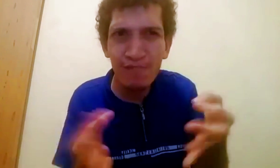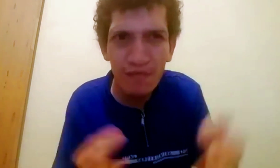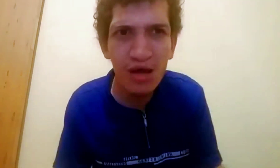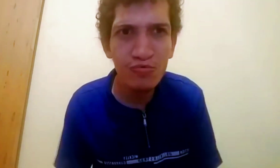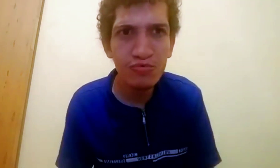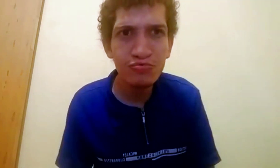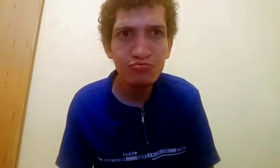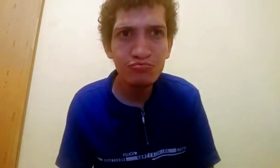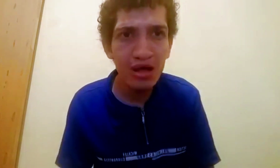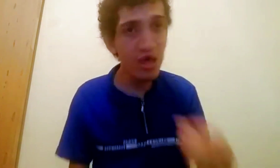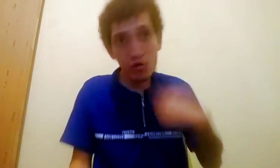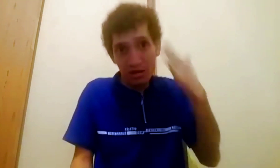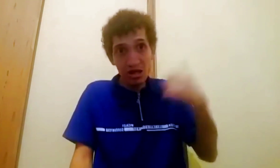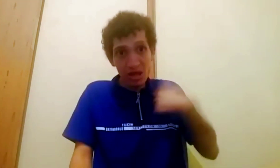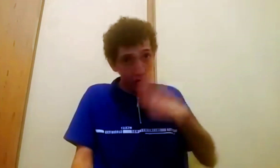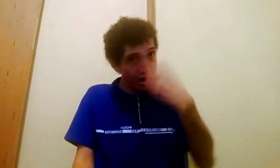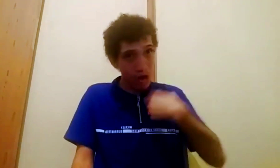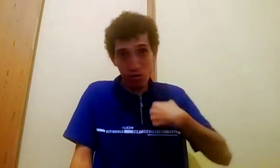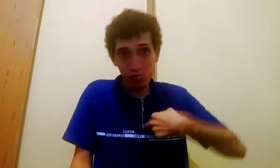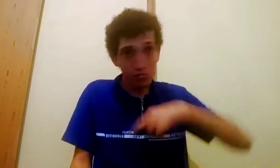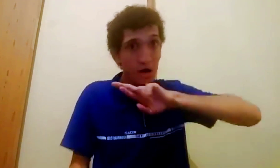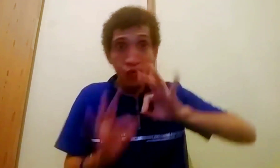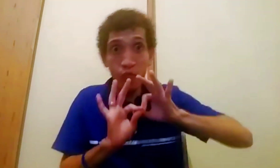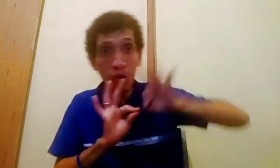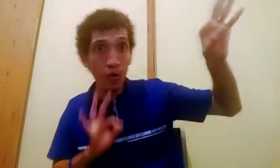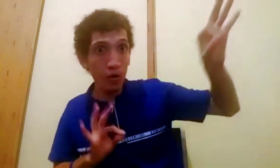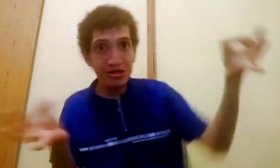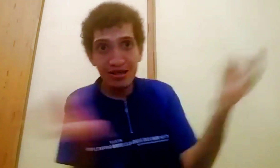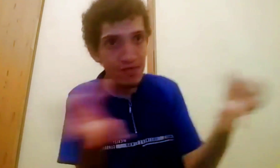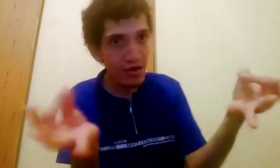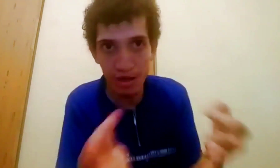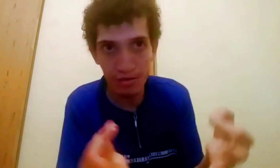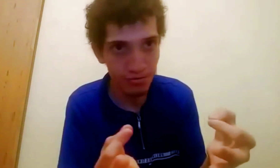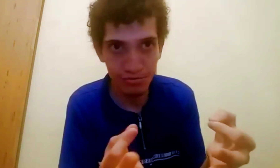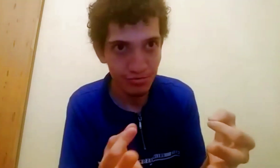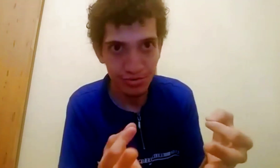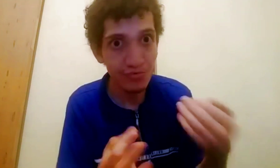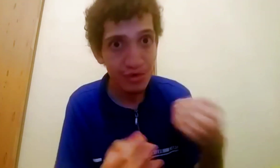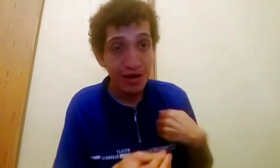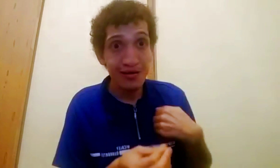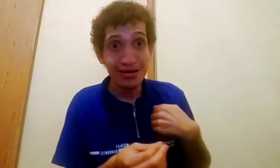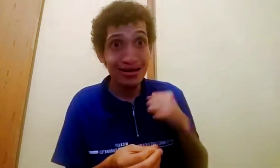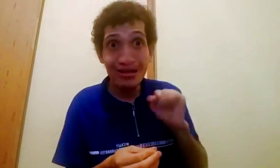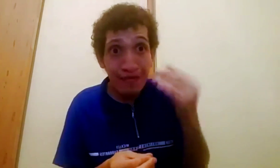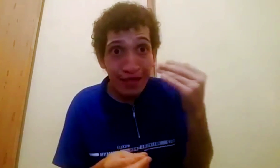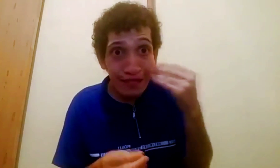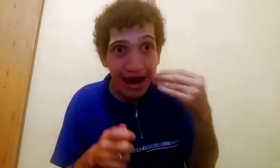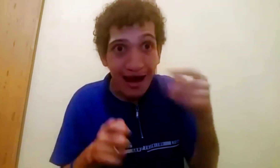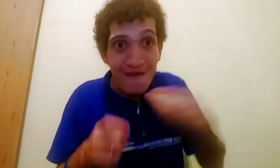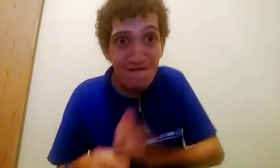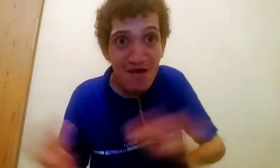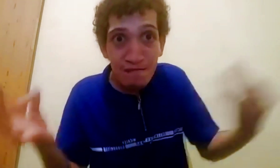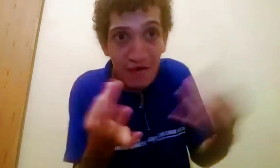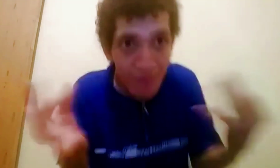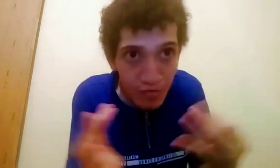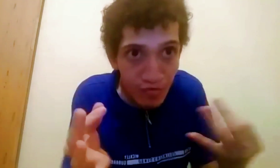perfeito? Eu sei que eu, claro, eu tô longe de ser perfeito. Então, você tem que tentar viver perfeito?